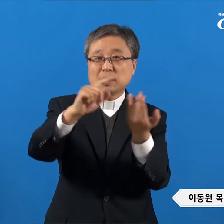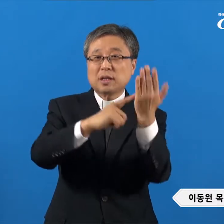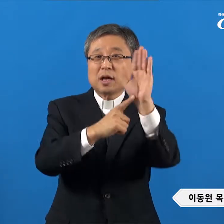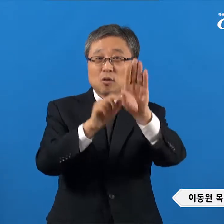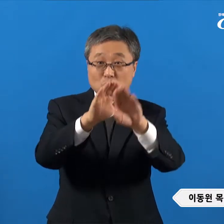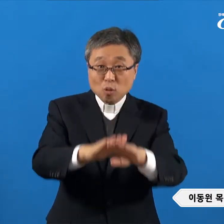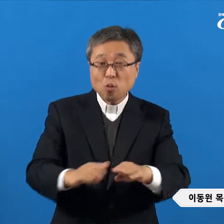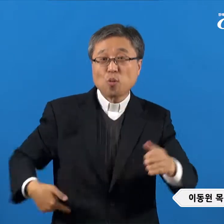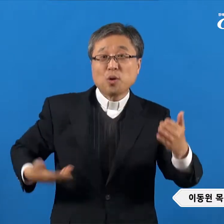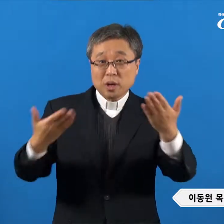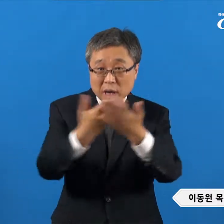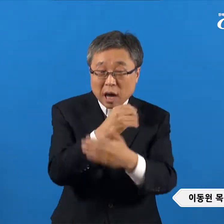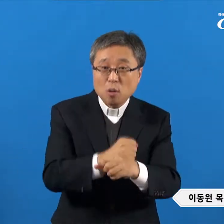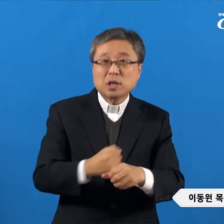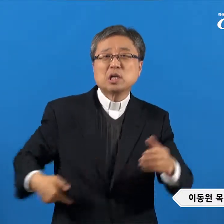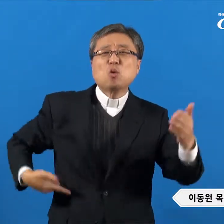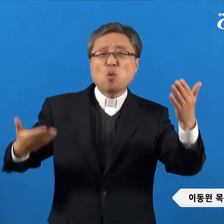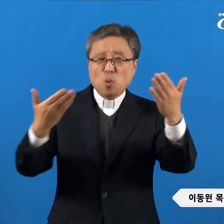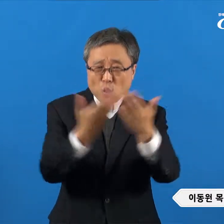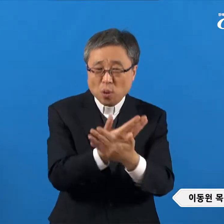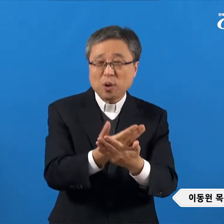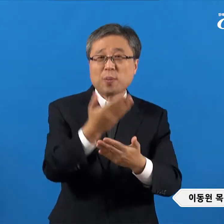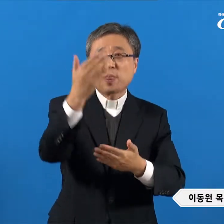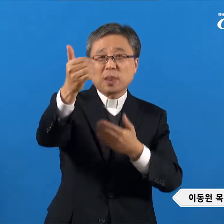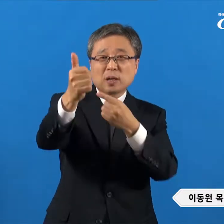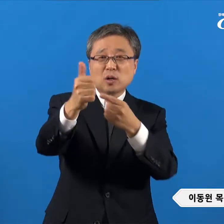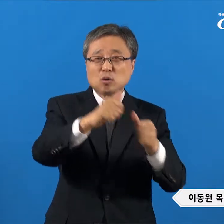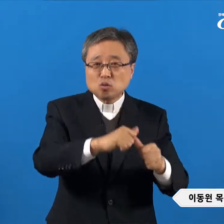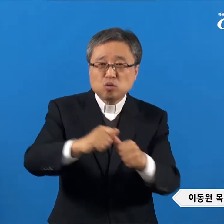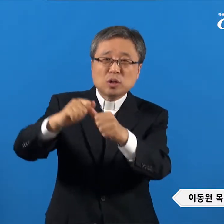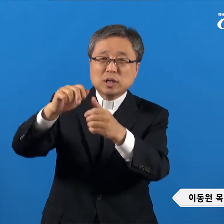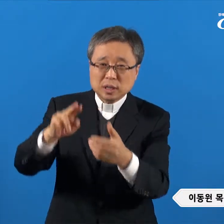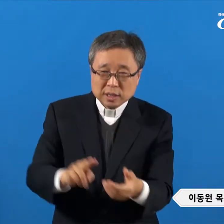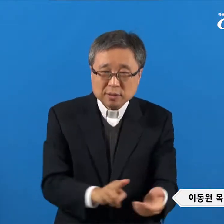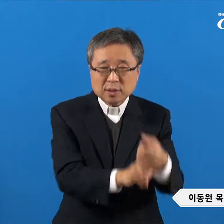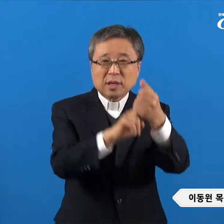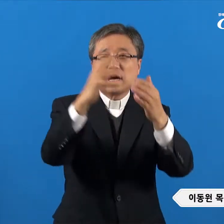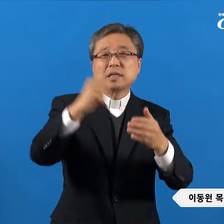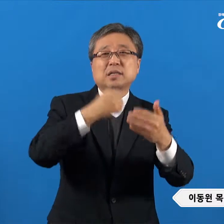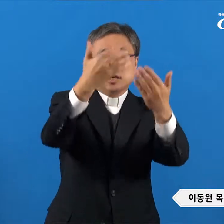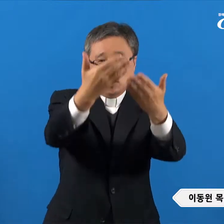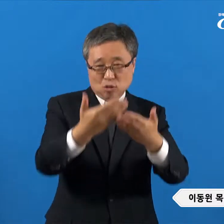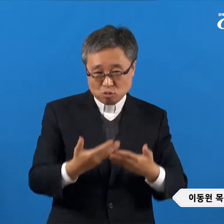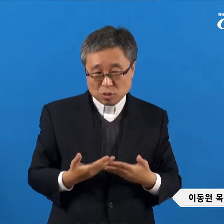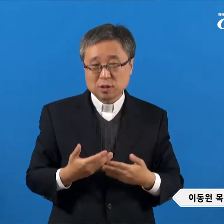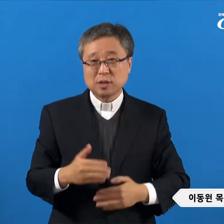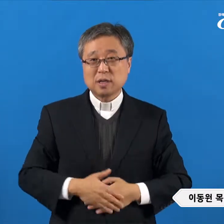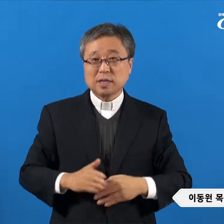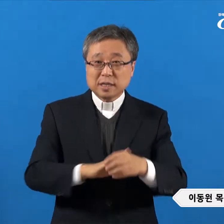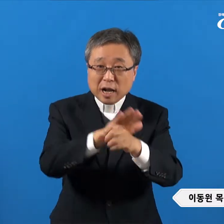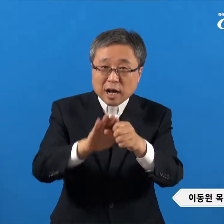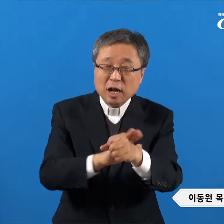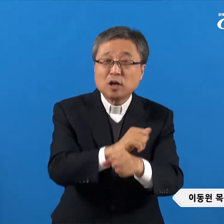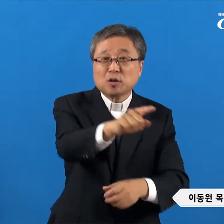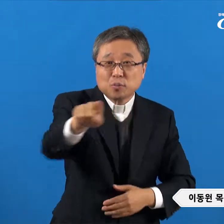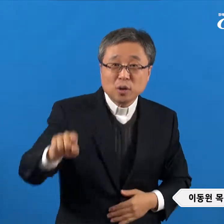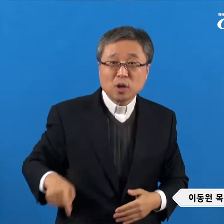있는 것입니다. 이 회개가 그에게 구원의 기적을 가져다 준 것입니다. 사랑하는 여러분, 회개는